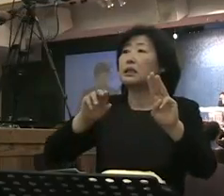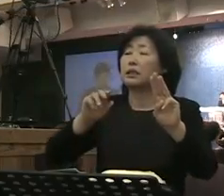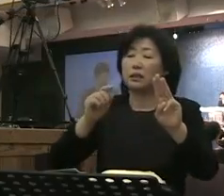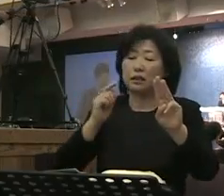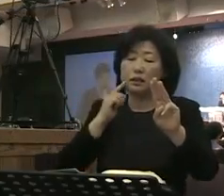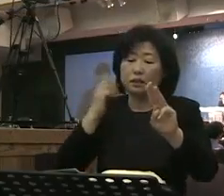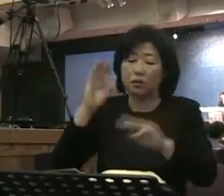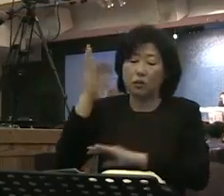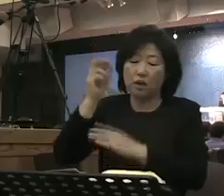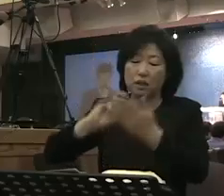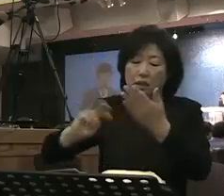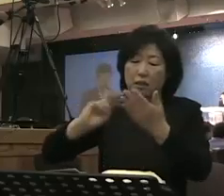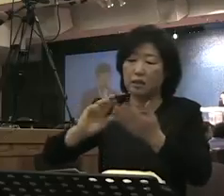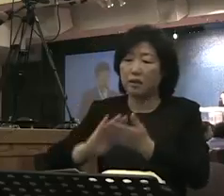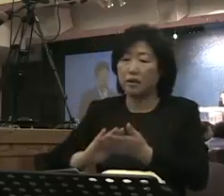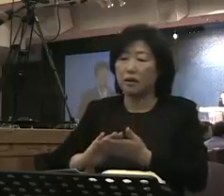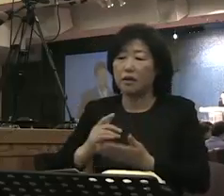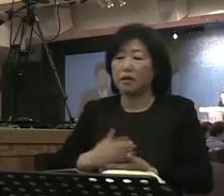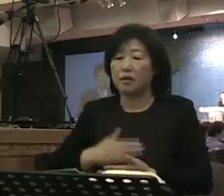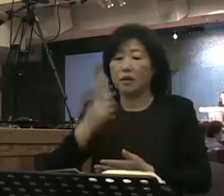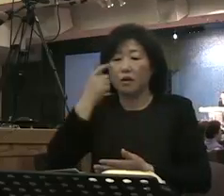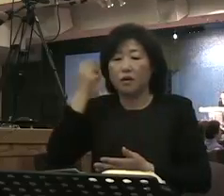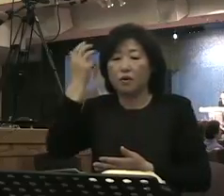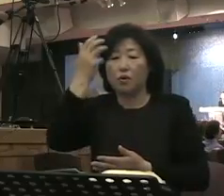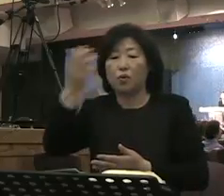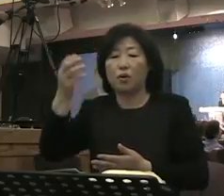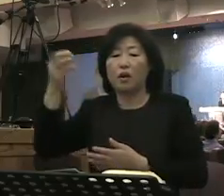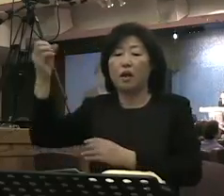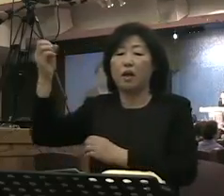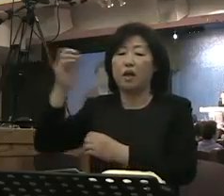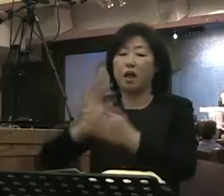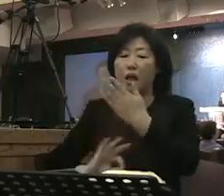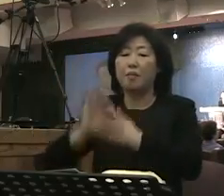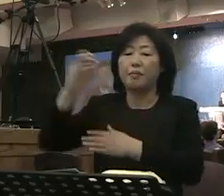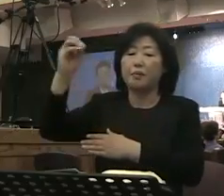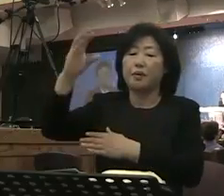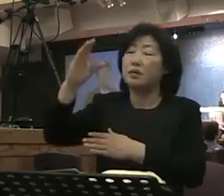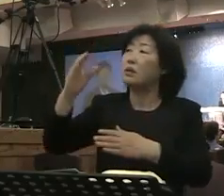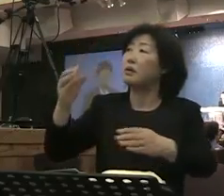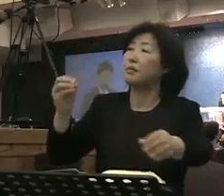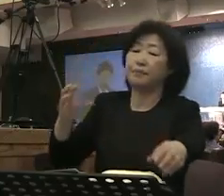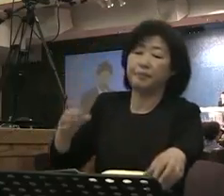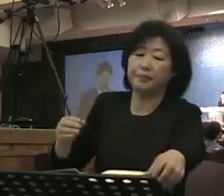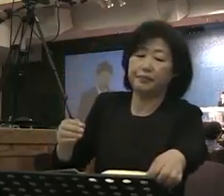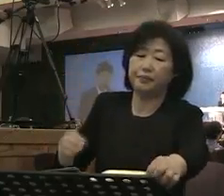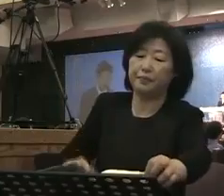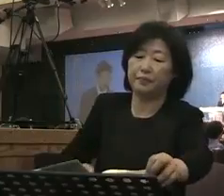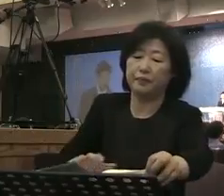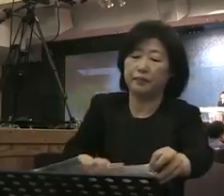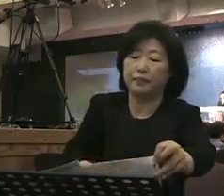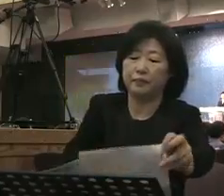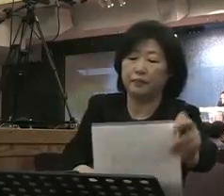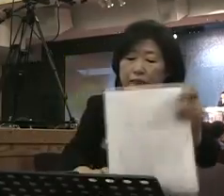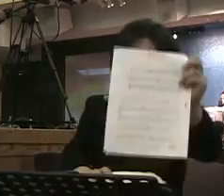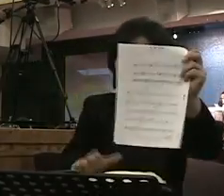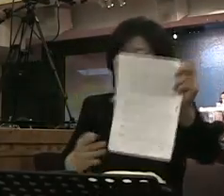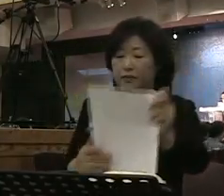찬양대와 사랑 오케스트라에서 내 영혼의 햇빛 비치니라는 곡으로 우리 하나님을 높여드리겠습니다.